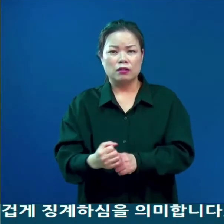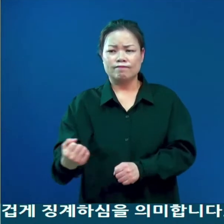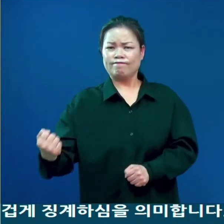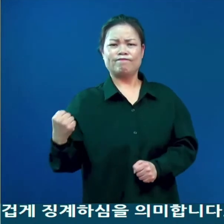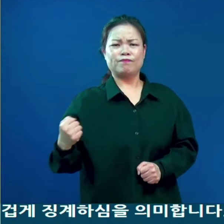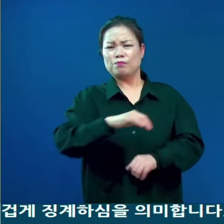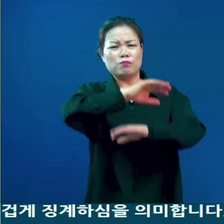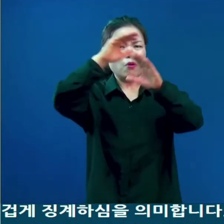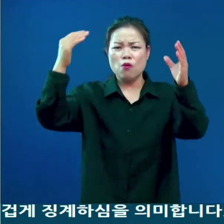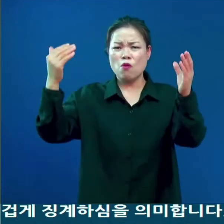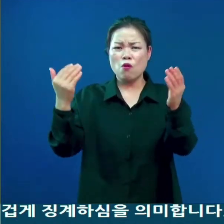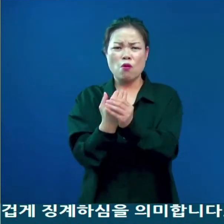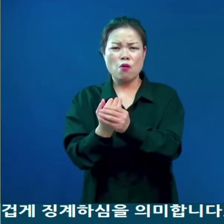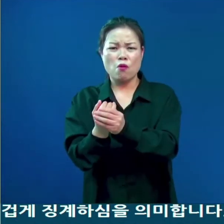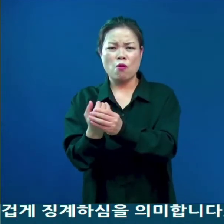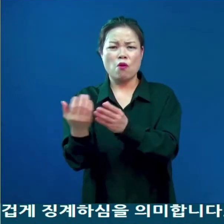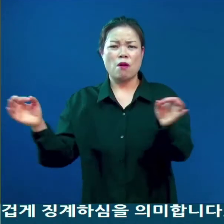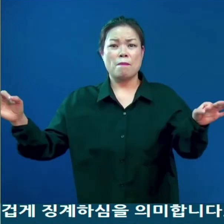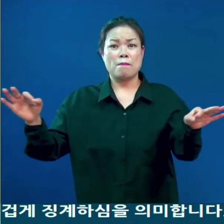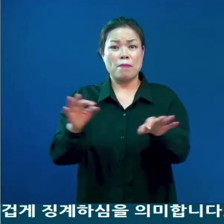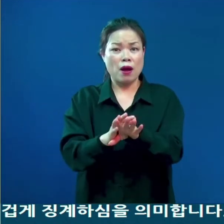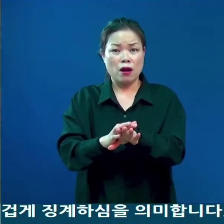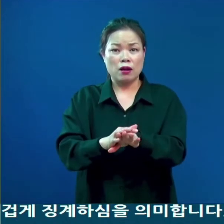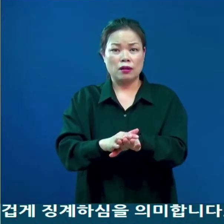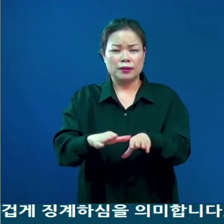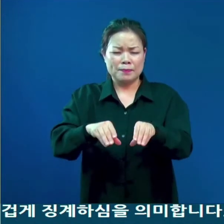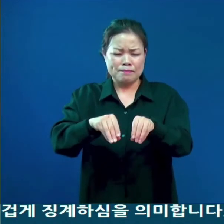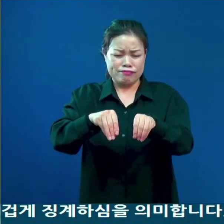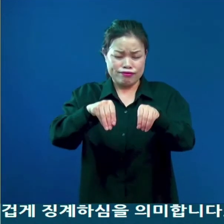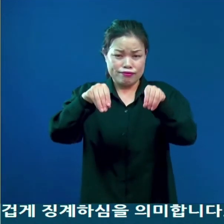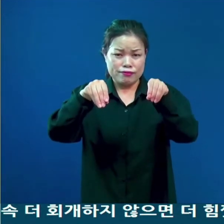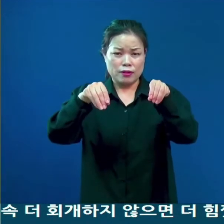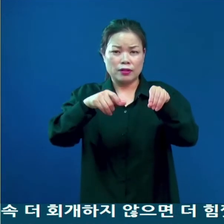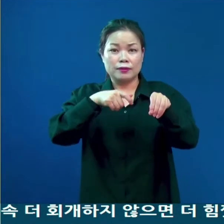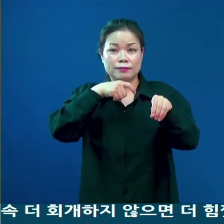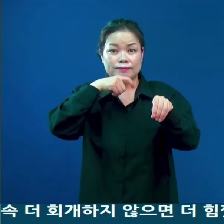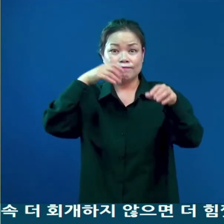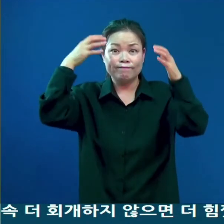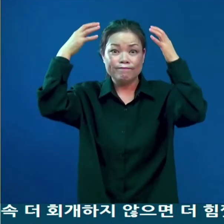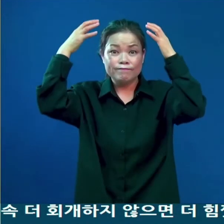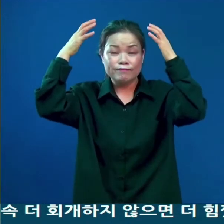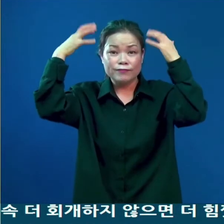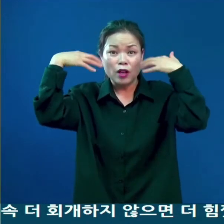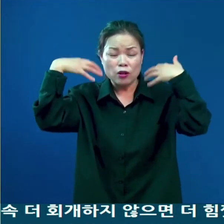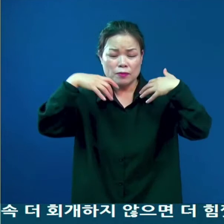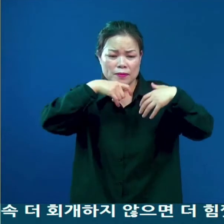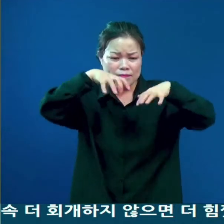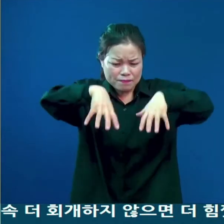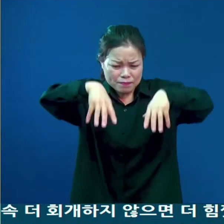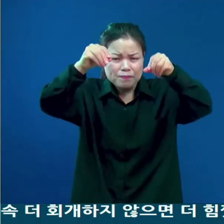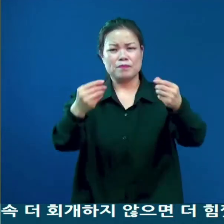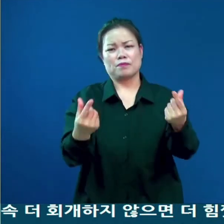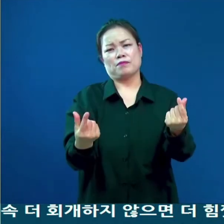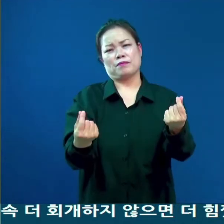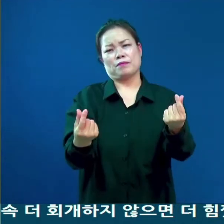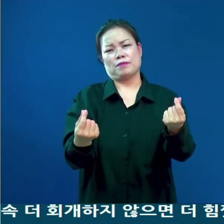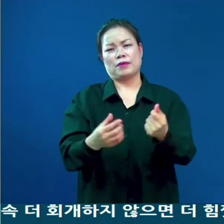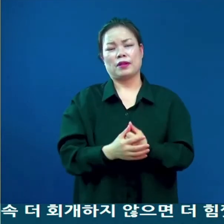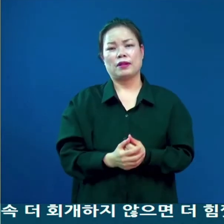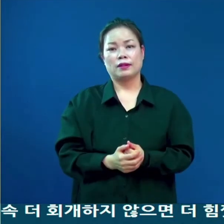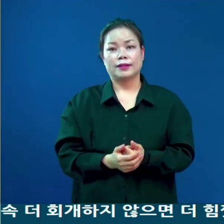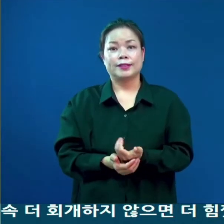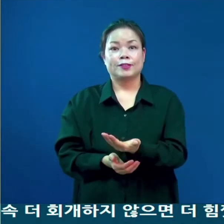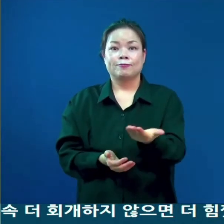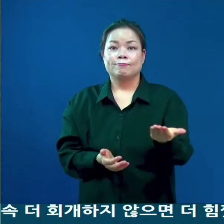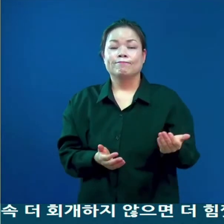자신의 진액이 다 빠져버려가지고 마르고 말랐는데 이제 여름 가뭄처럼 다 쩍쩍 갈라져 버리는 상황까지 되었다는 거예요.